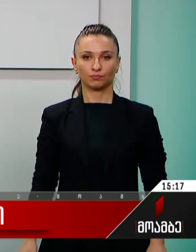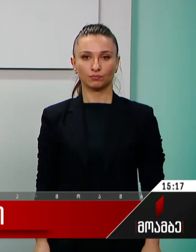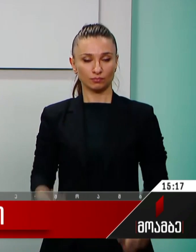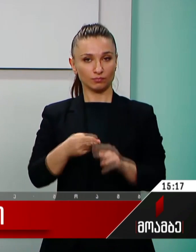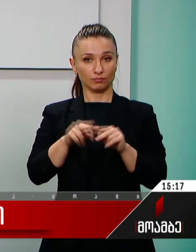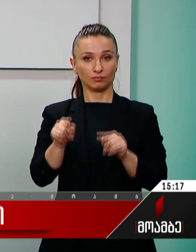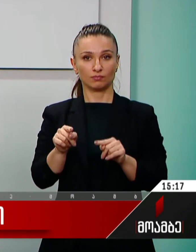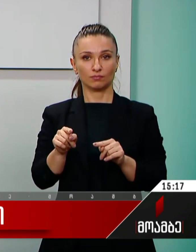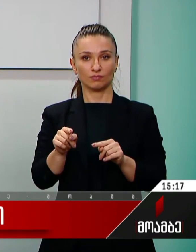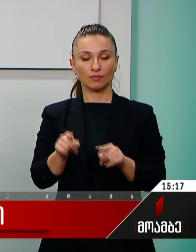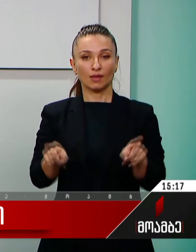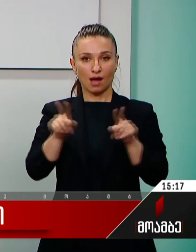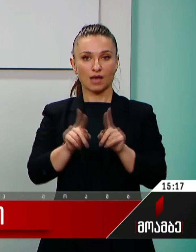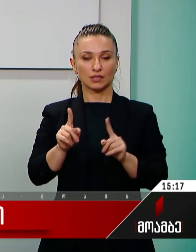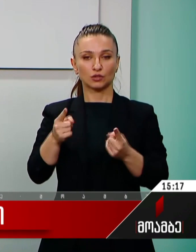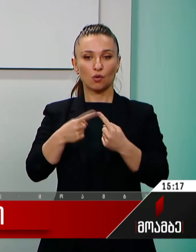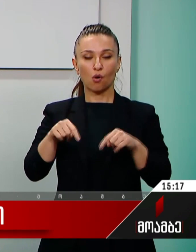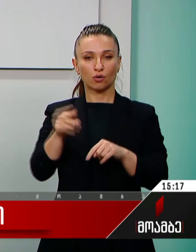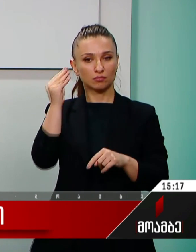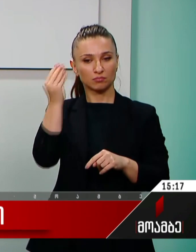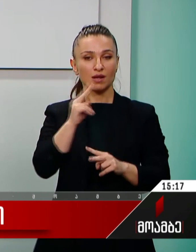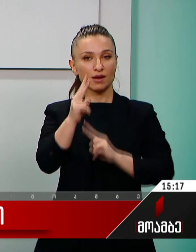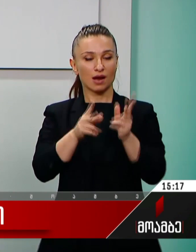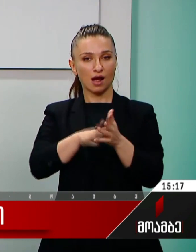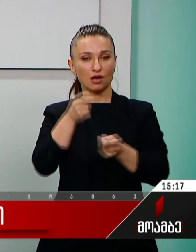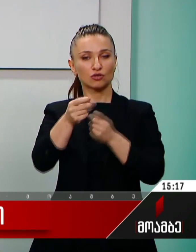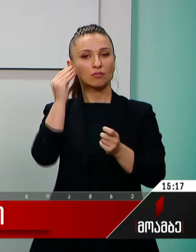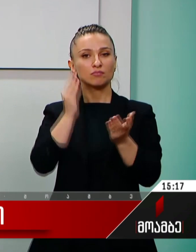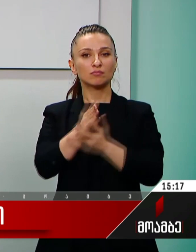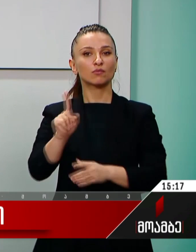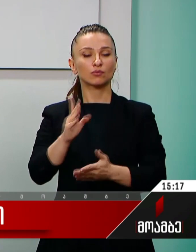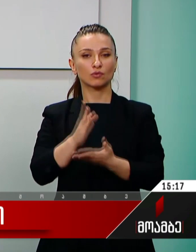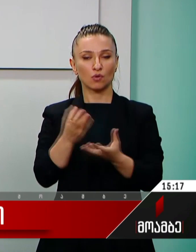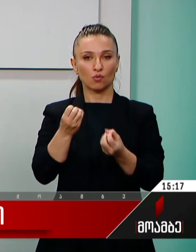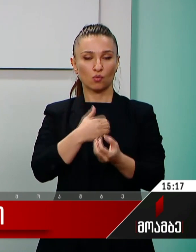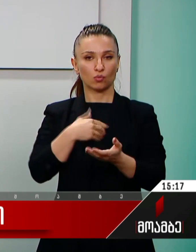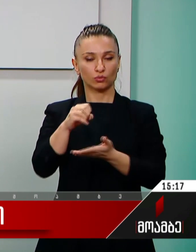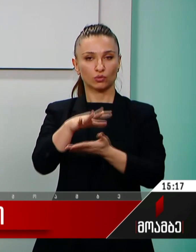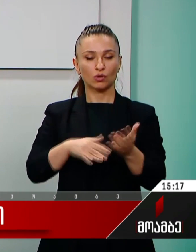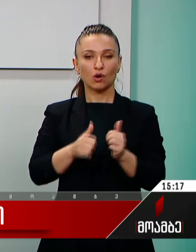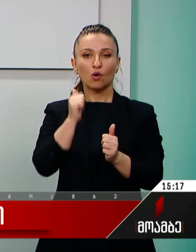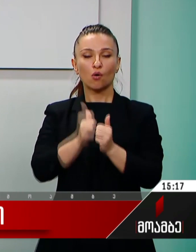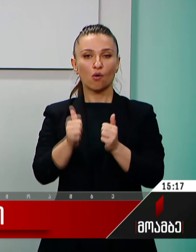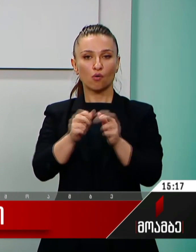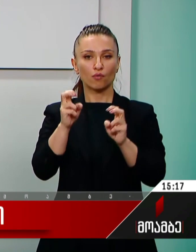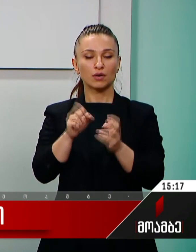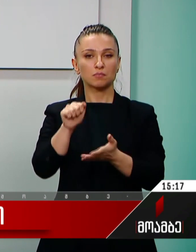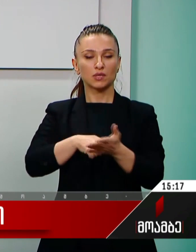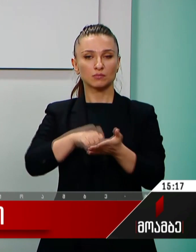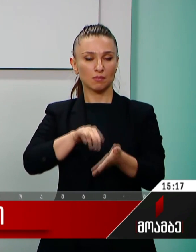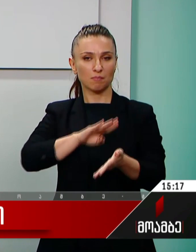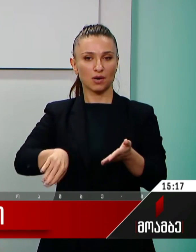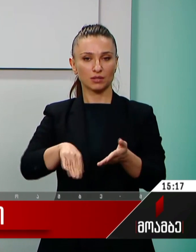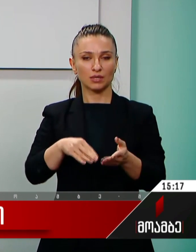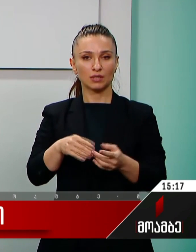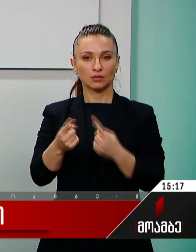ხელმომწერი პირებით. ცხადია, ასეთი ორგანიზებული გასაჩივრების მიზანია ერთის მხრივ გაგრძელდეს ყოველგვარი საფუძველს